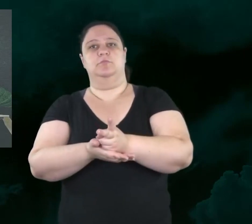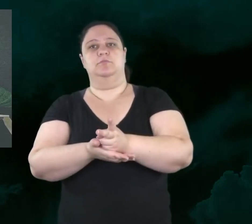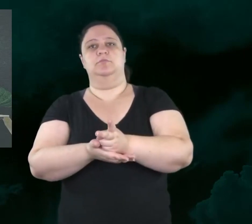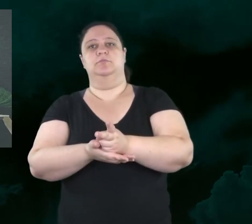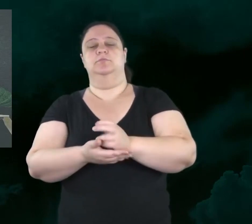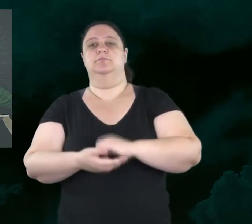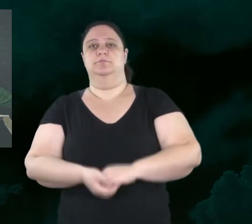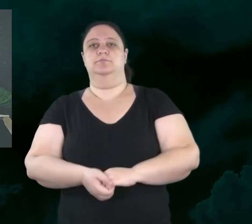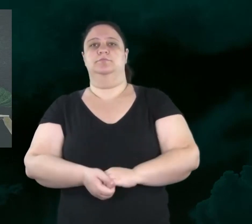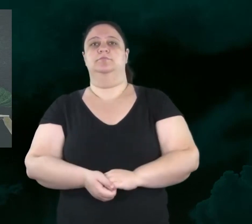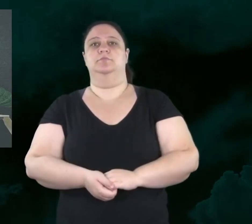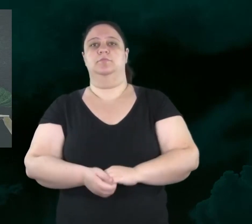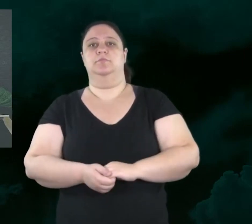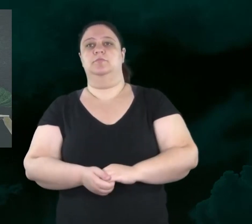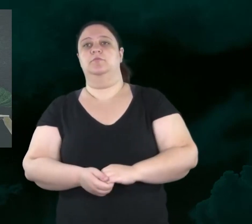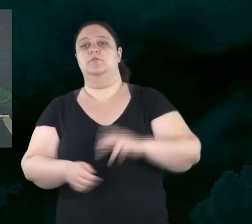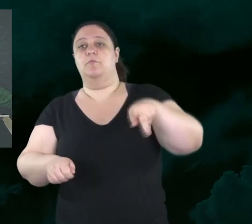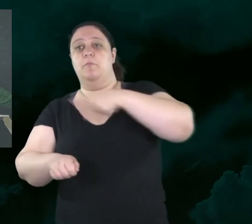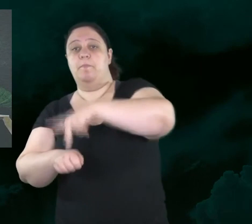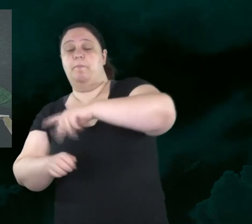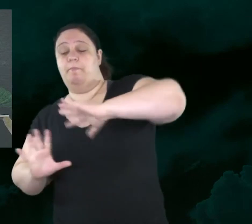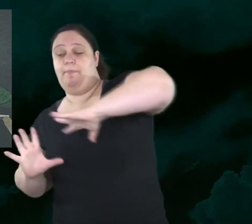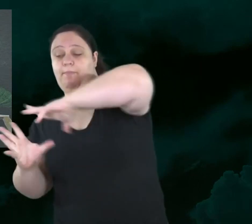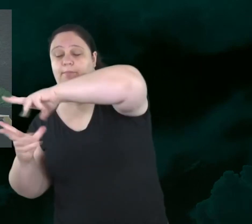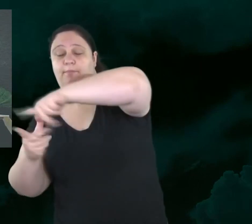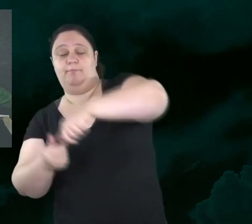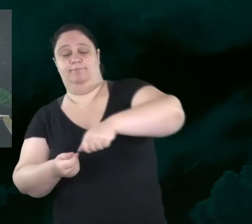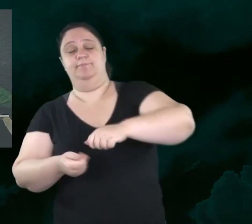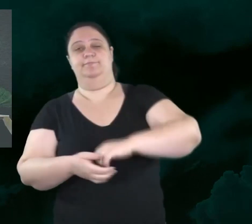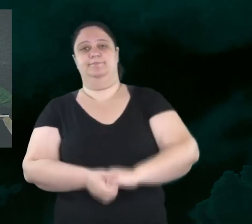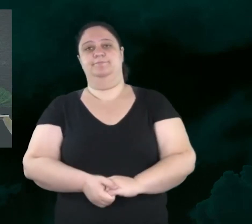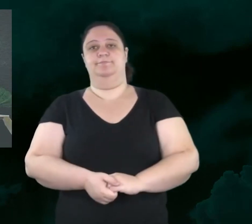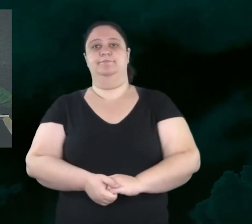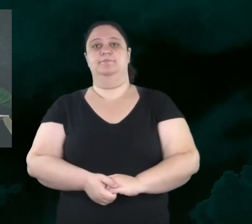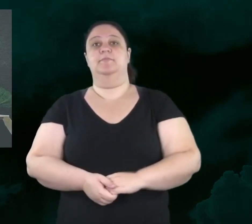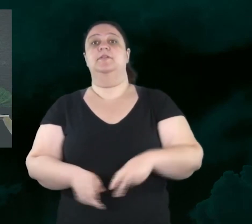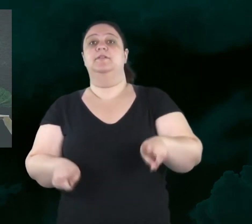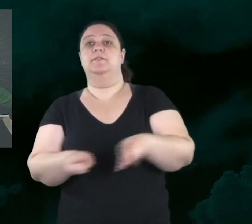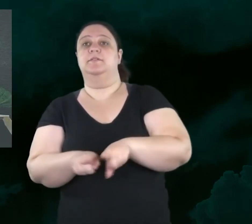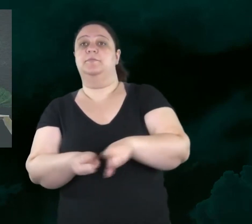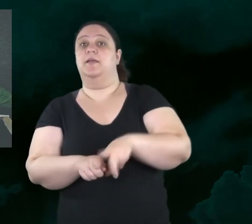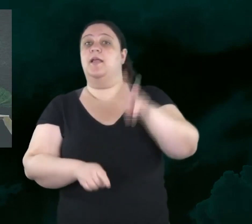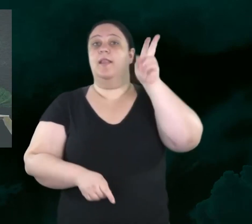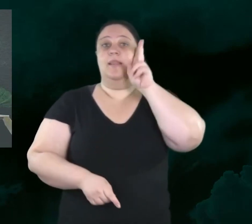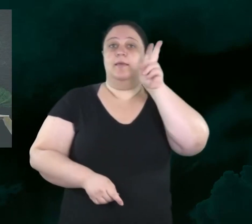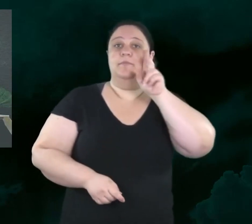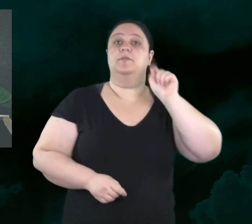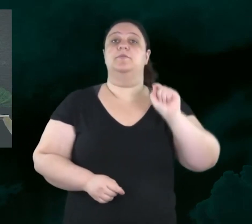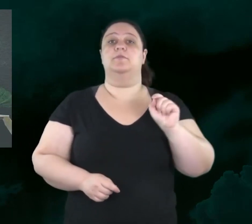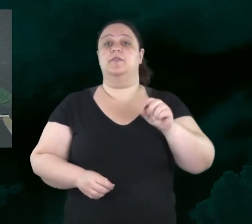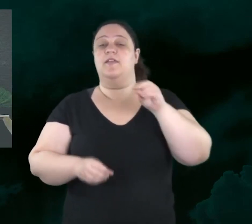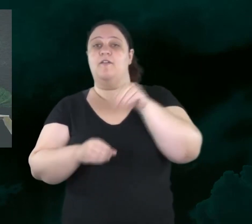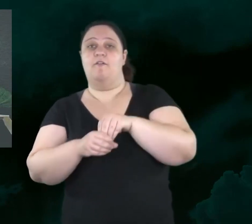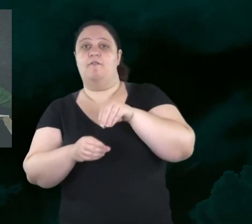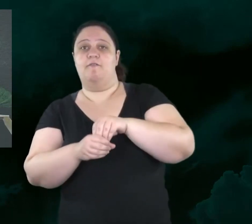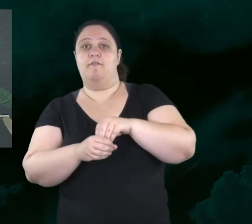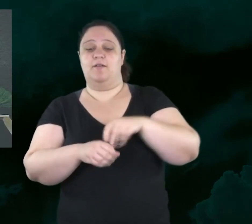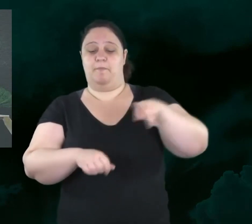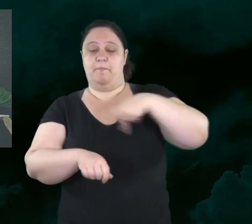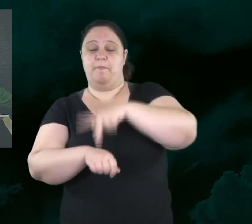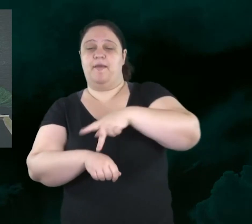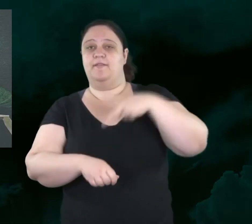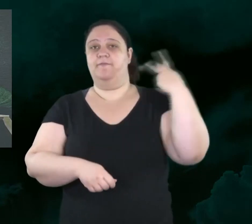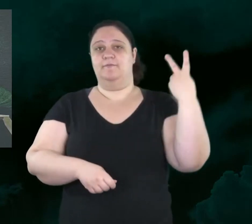missionárias em outros continentes. E também, especialmente, lembramos das ofertas para Venezuela. Nós